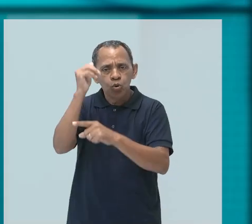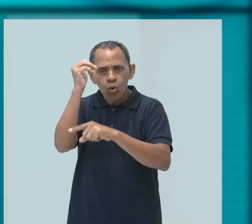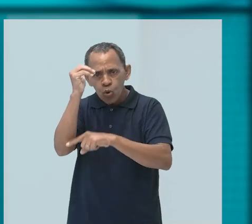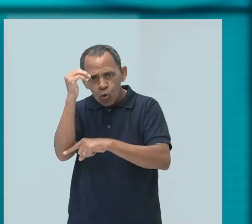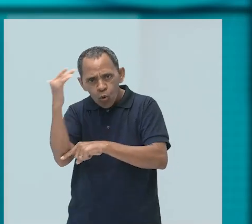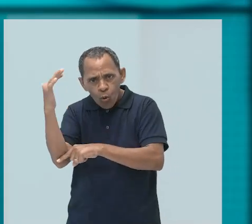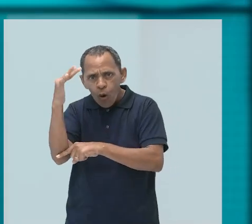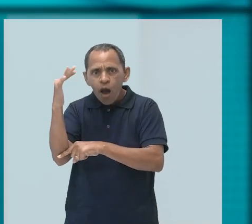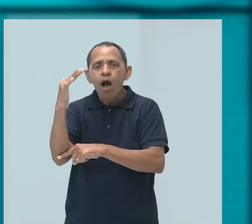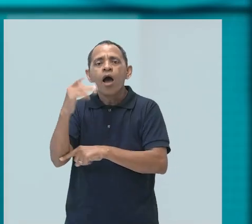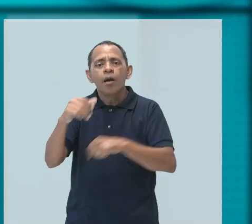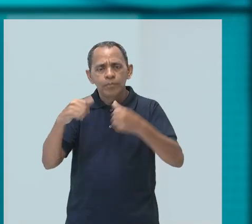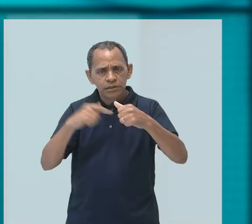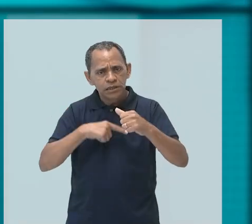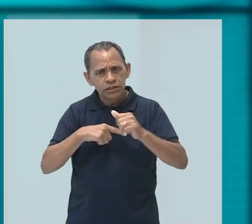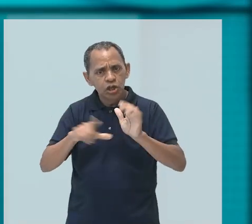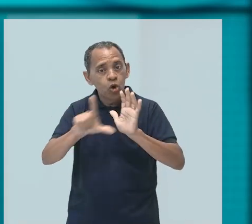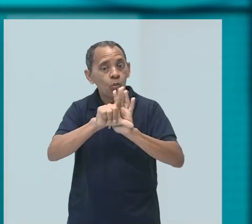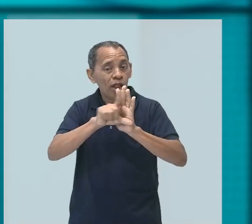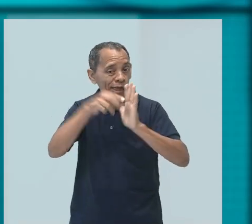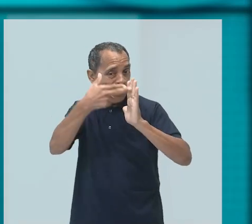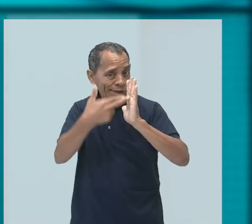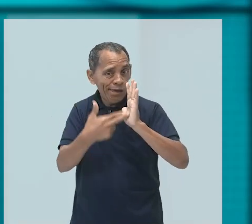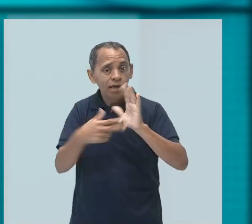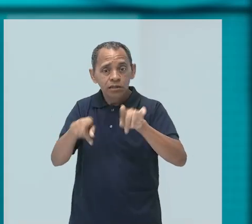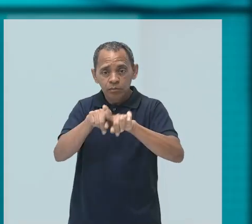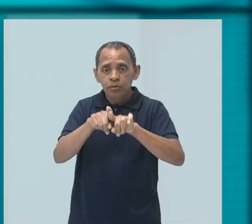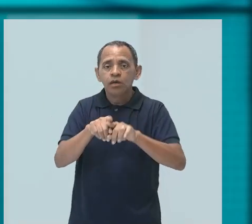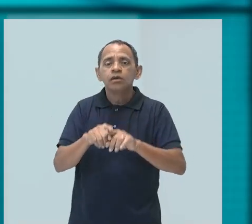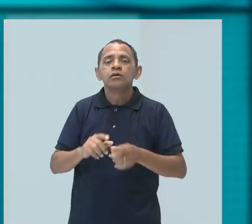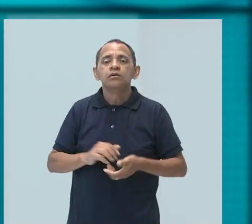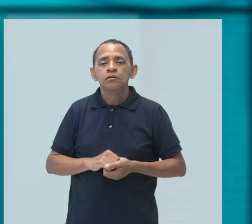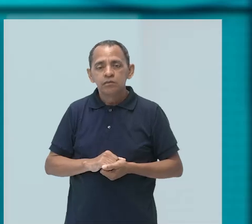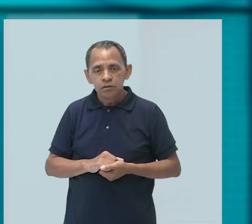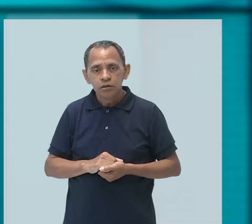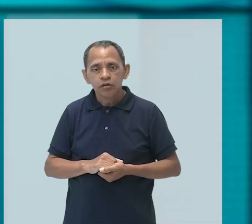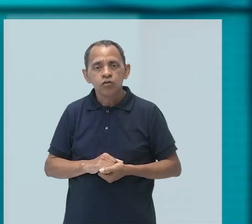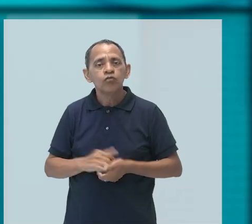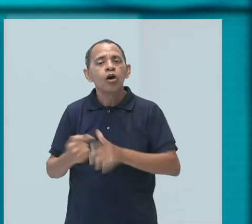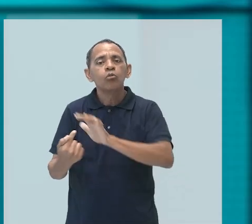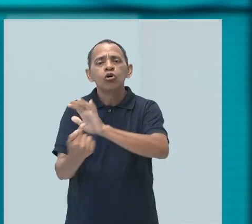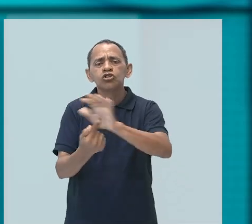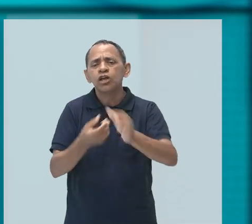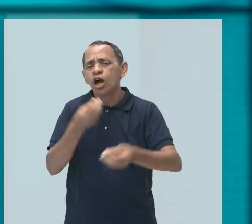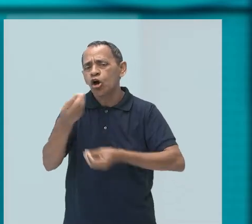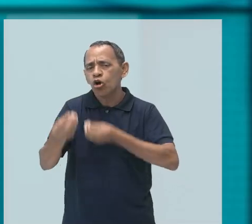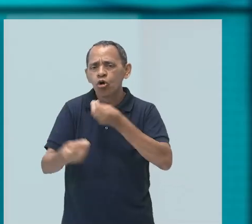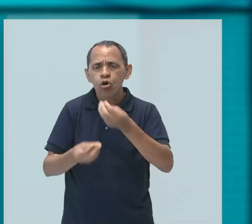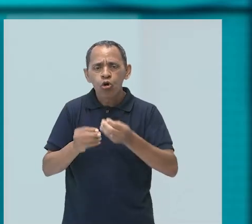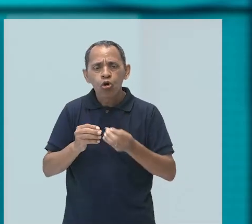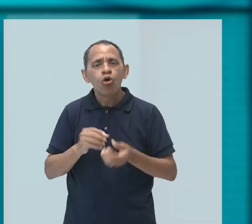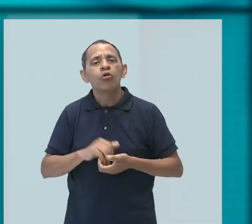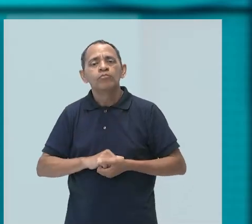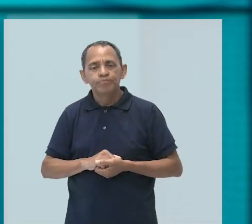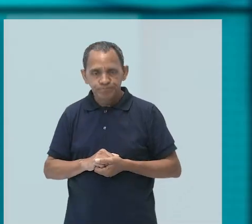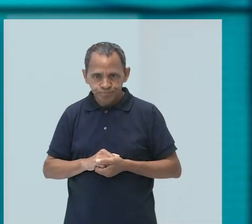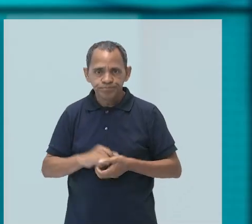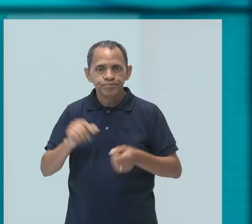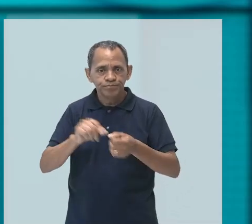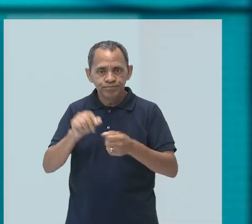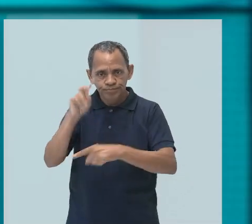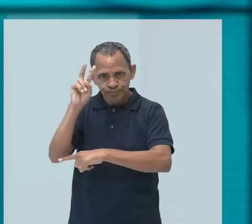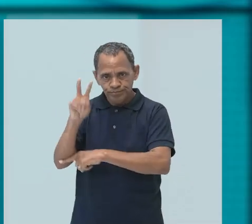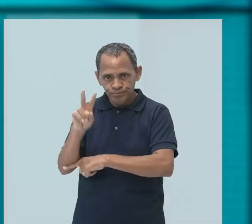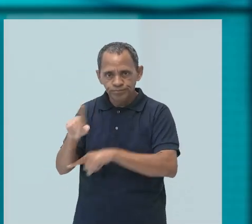um ordenamento legal, toda uma regra que vai justamente dizer como se deve fazer a preservação